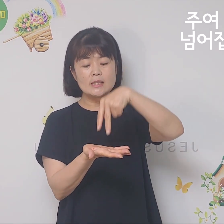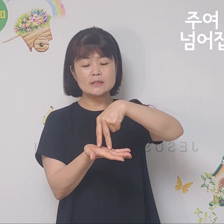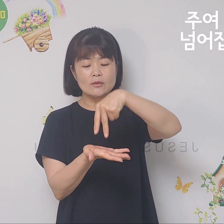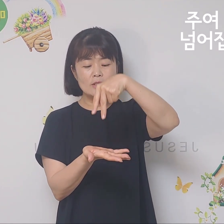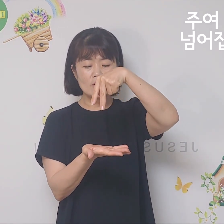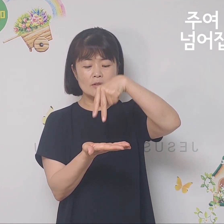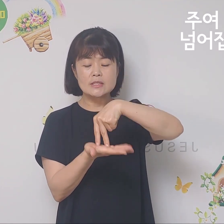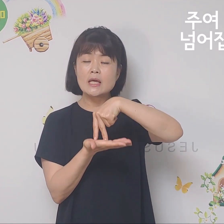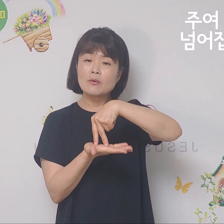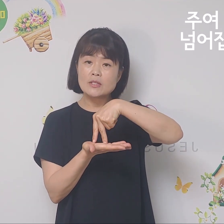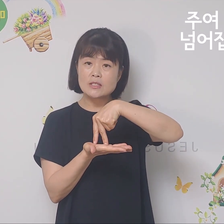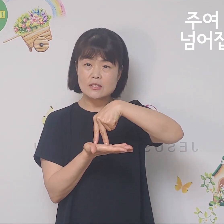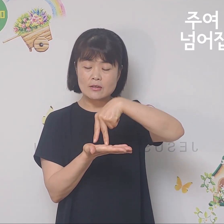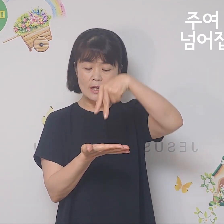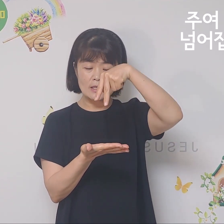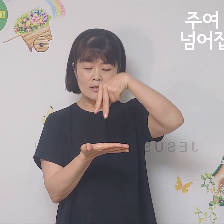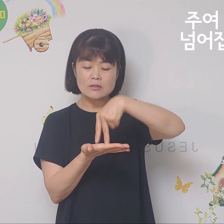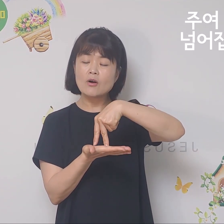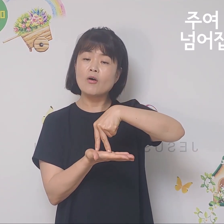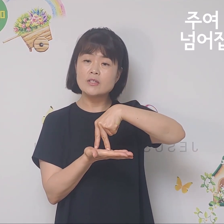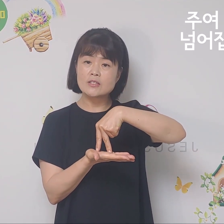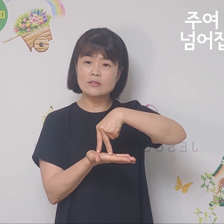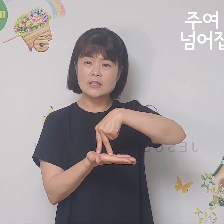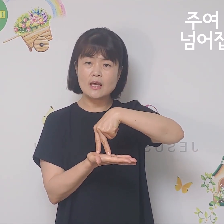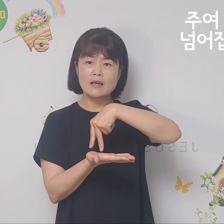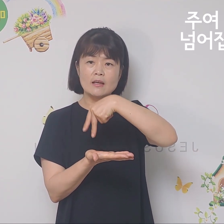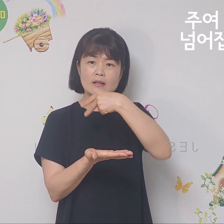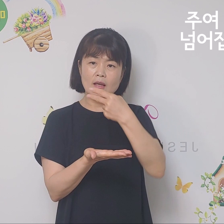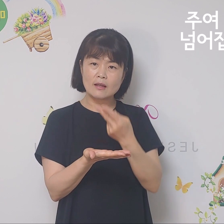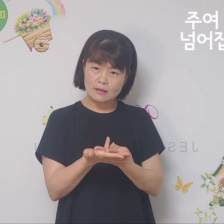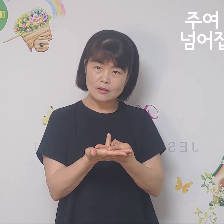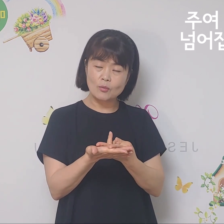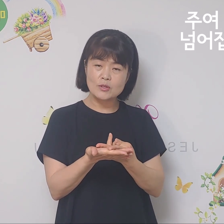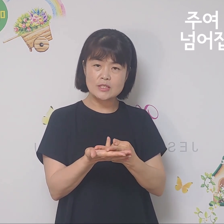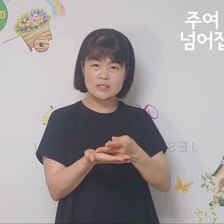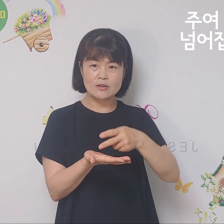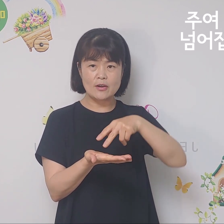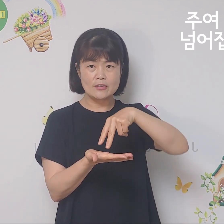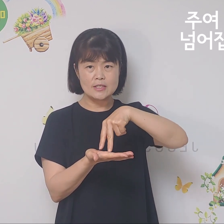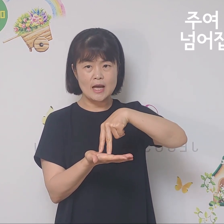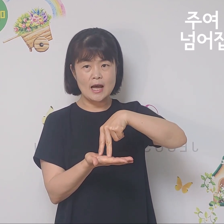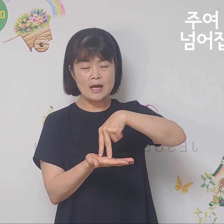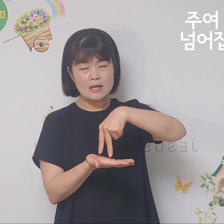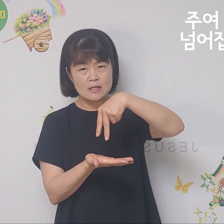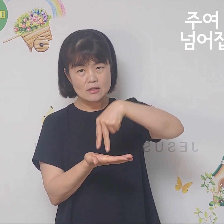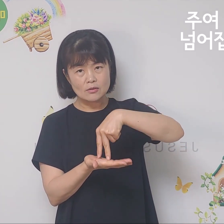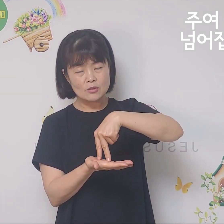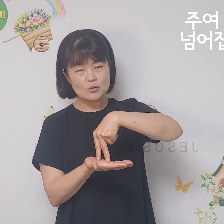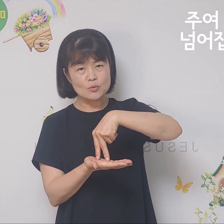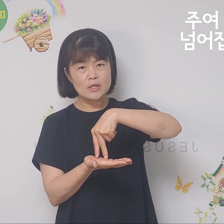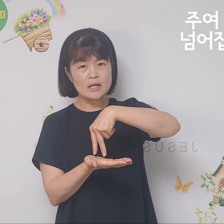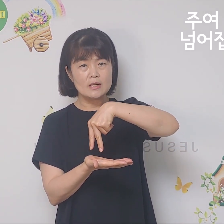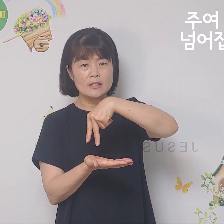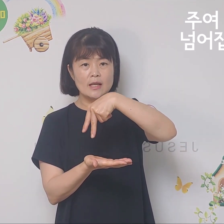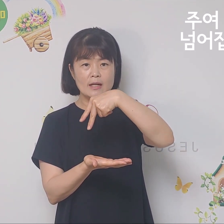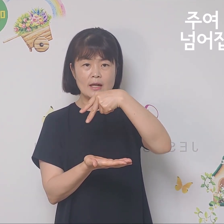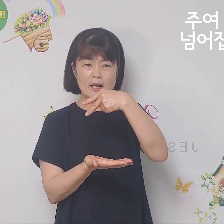넘어지다는 건요. 이렇게 세워 있었어요. 내가 서 있었는데 이렇게 넘어지는 거예요. 자, 섰던 손을 약간